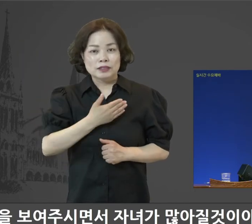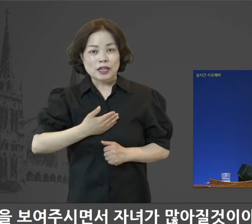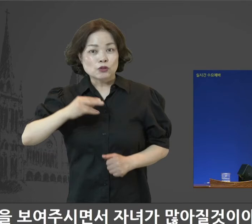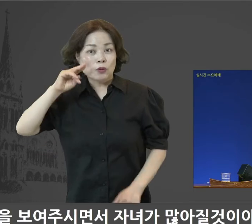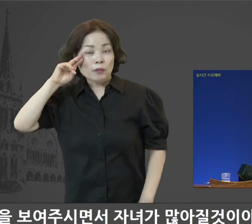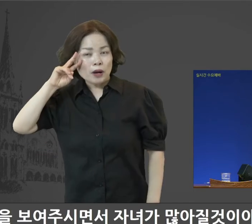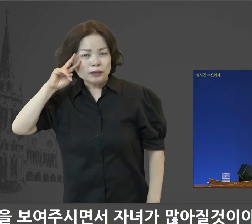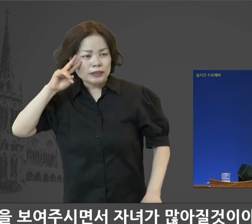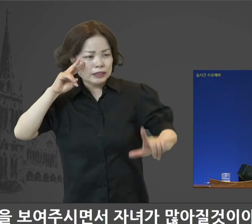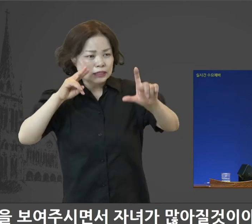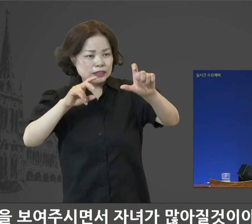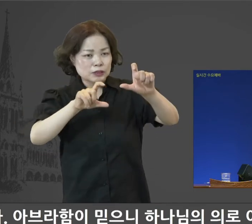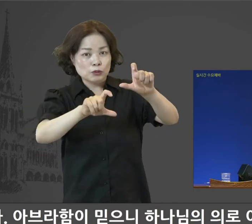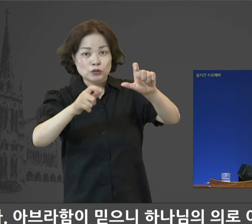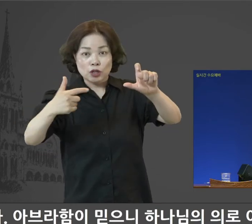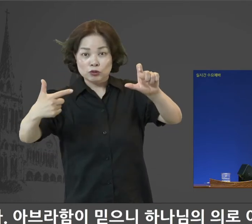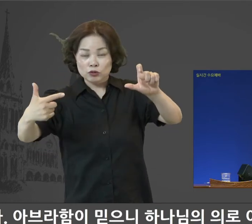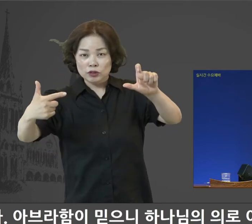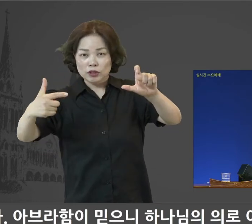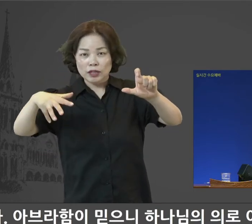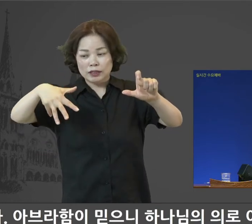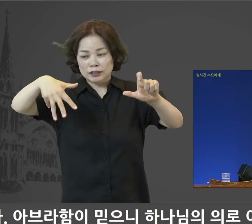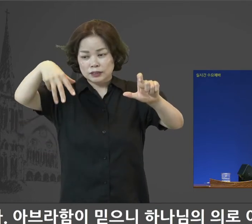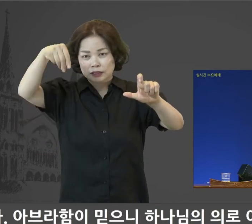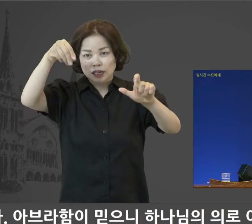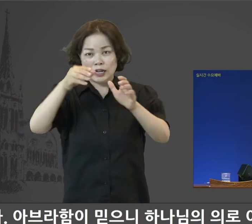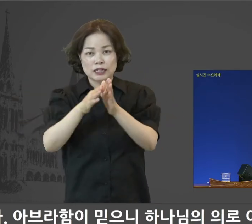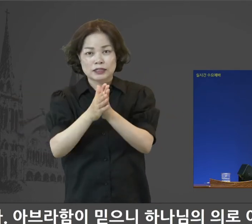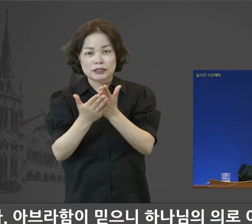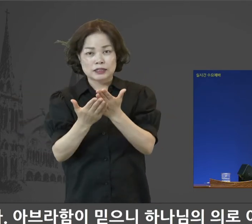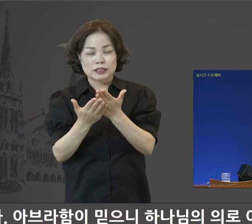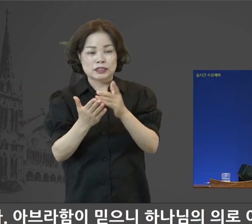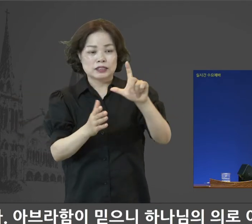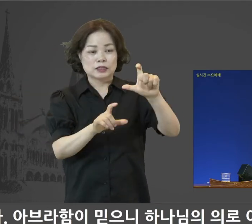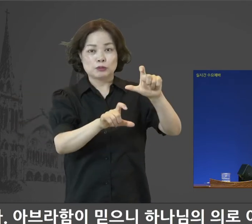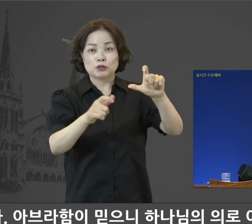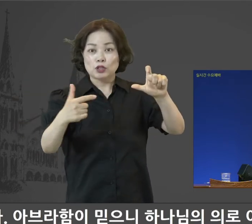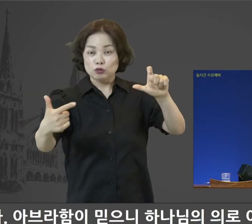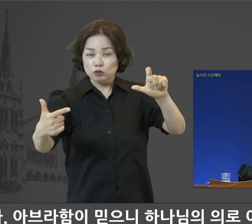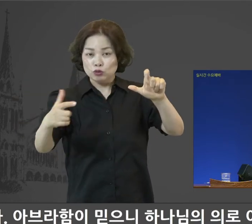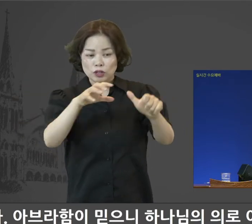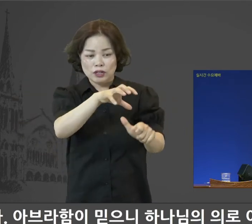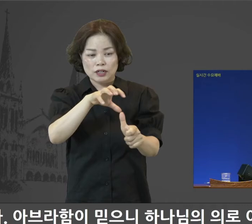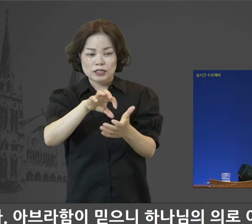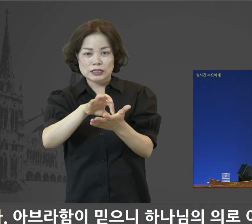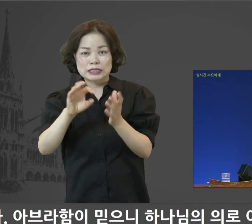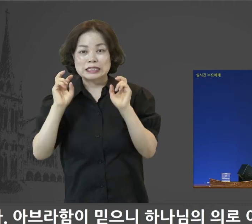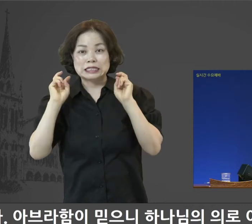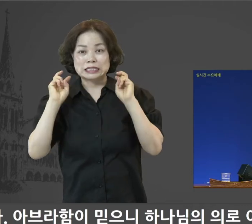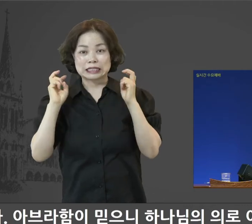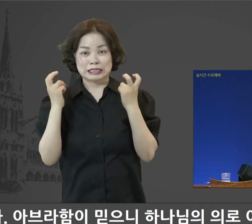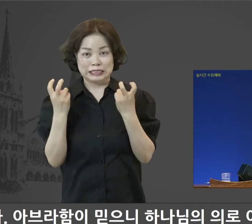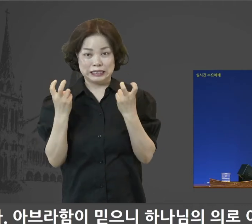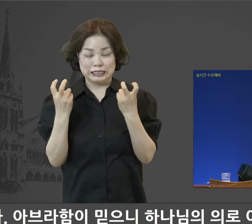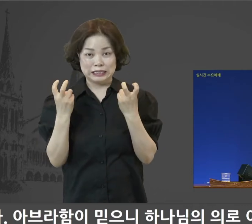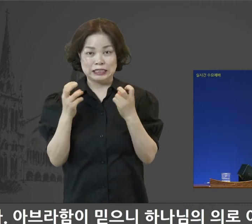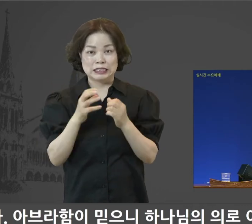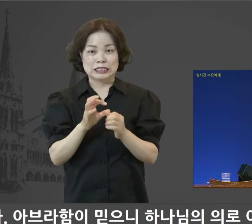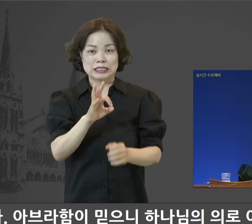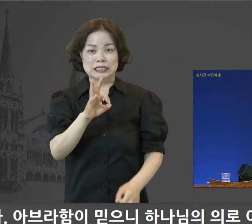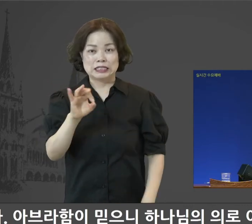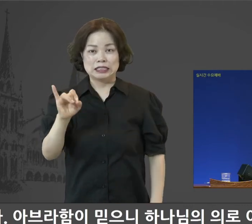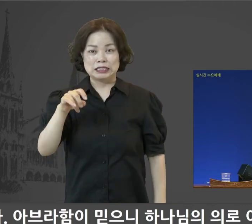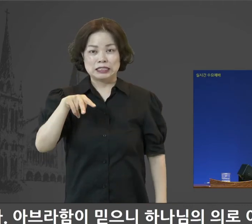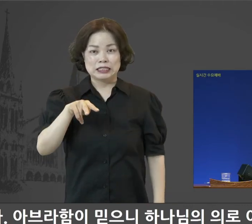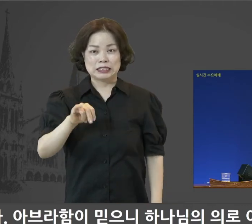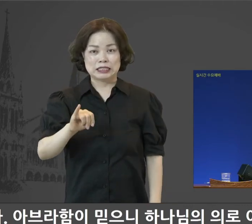바울은 그 15장 6절, 창세기 15장 6절을 인용해서 이신칭의의 교리를 설명하고 있는